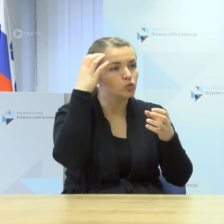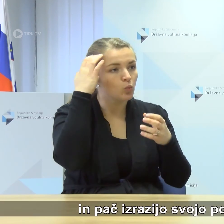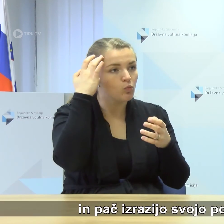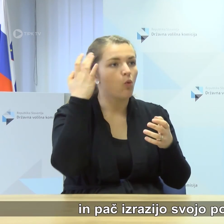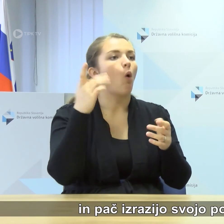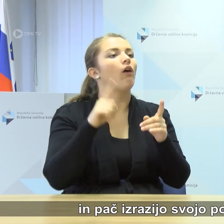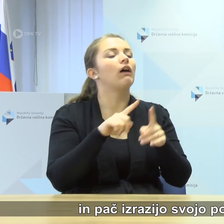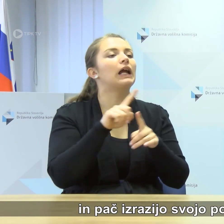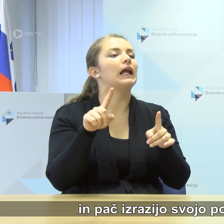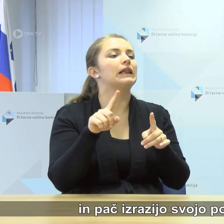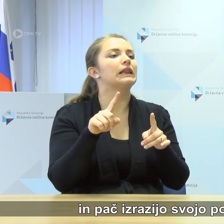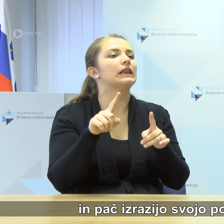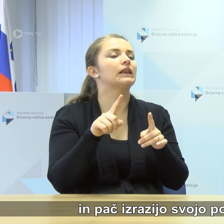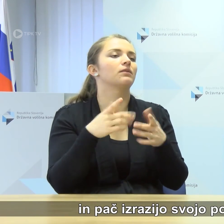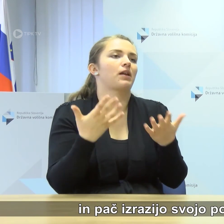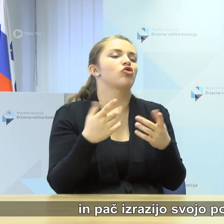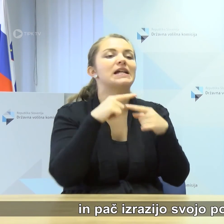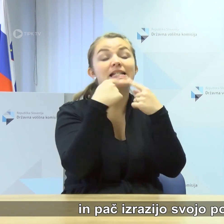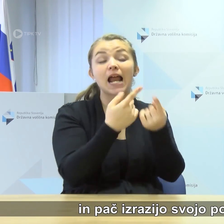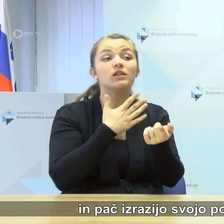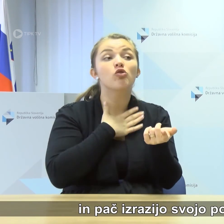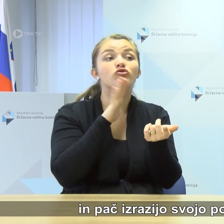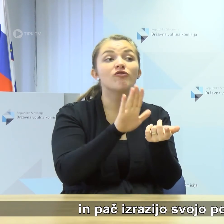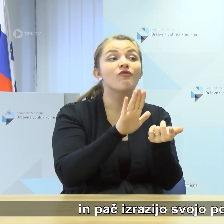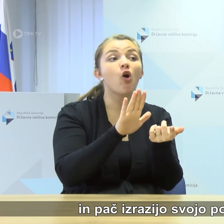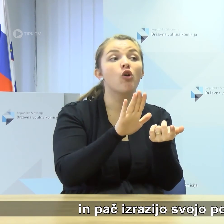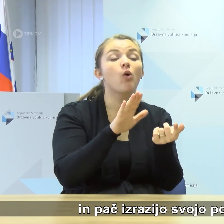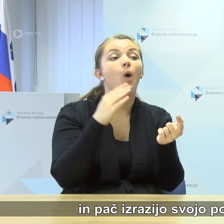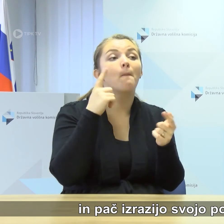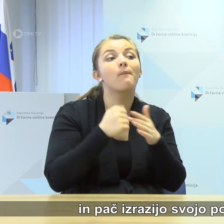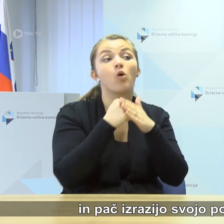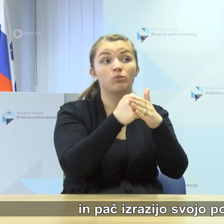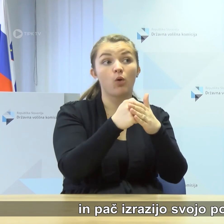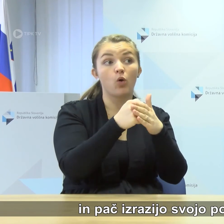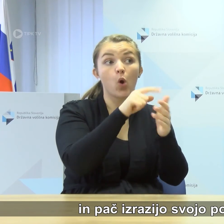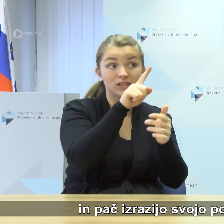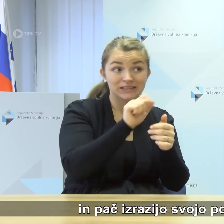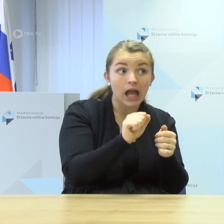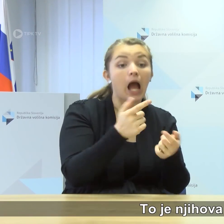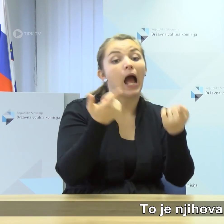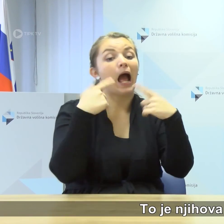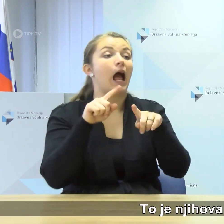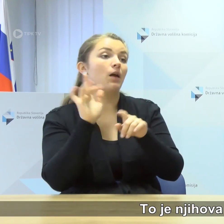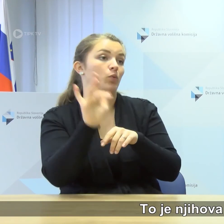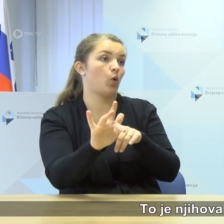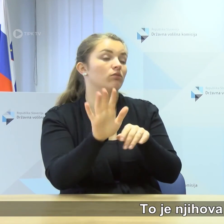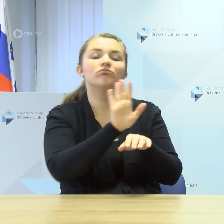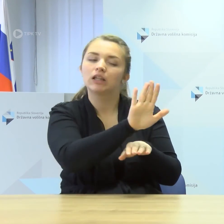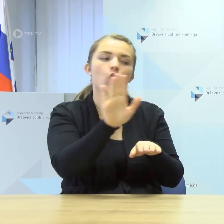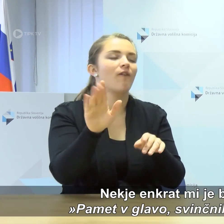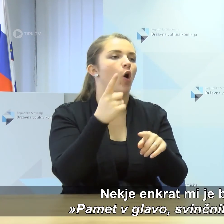pač izrazijo svojo podporo za ali proti. To je njihova odločitev. Nekje